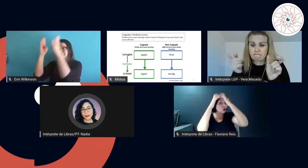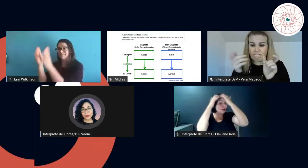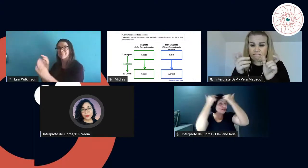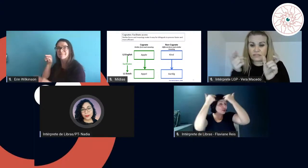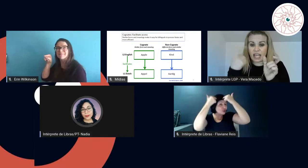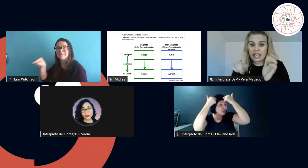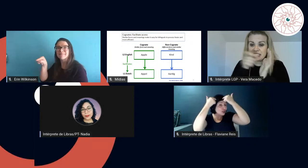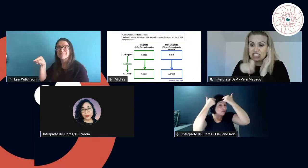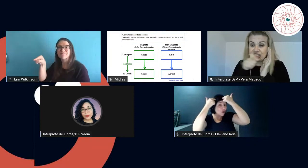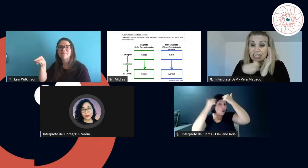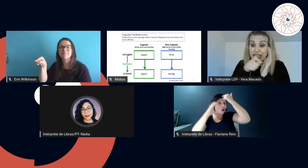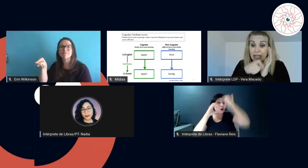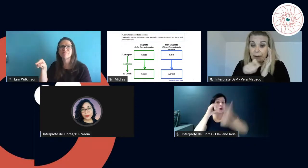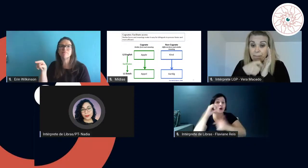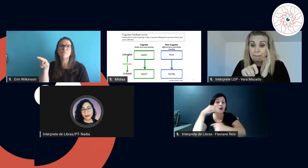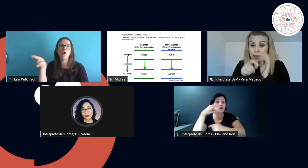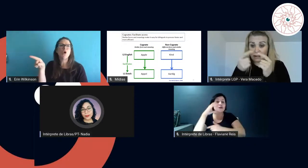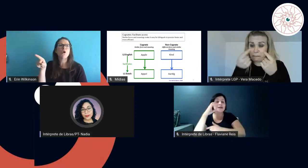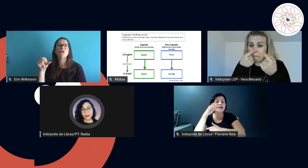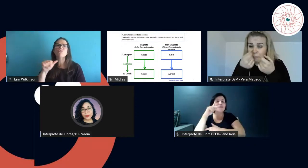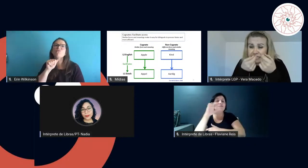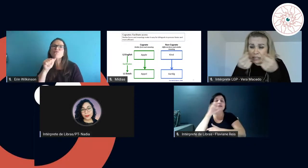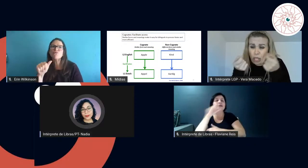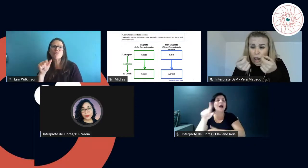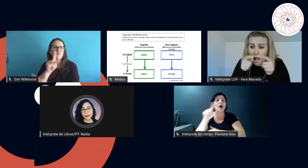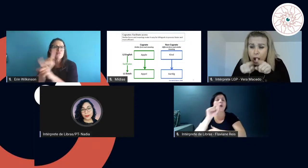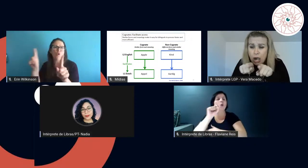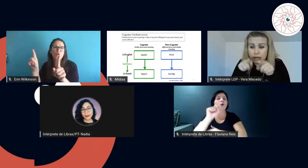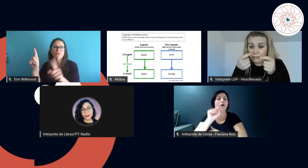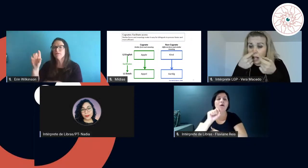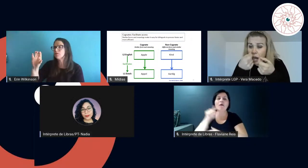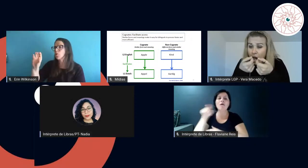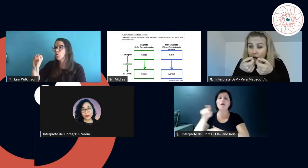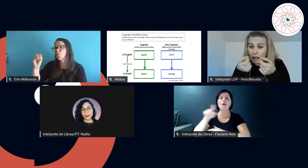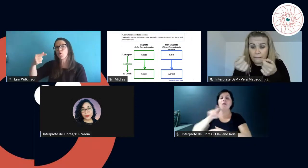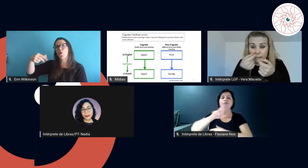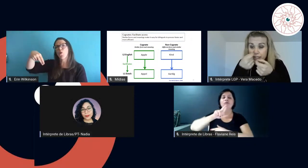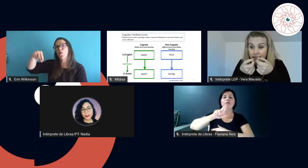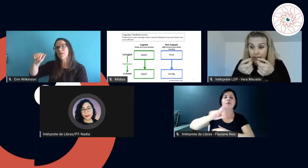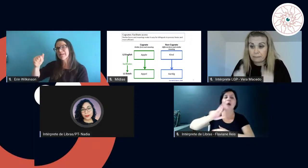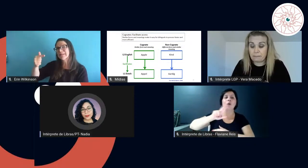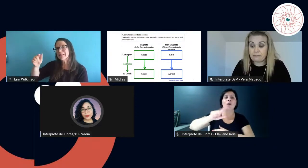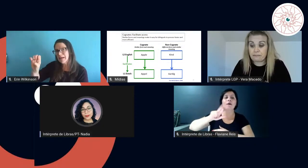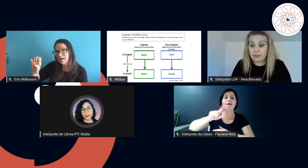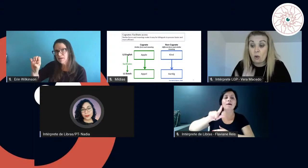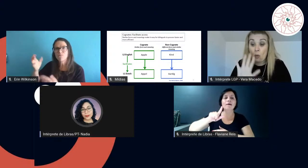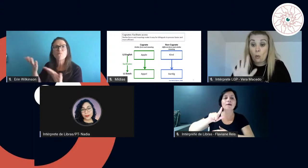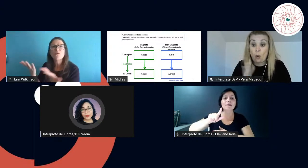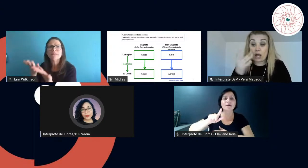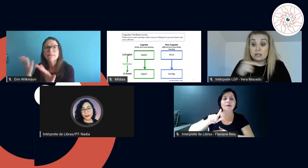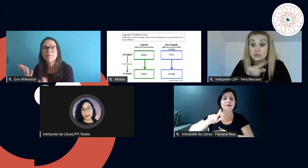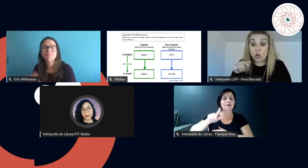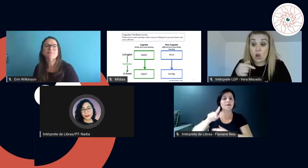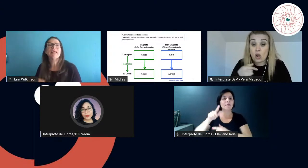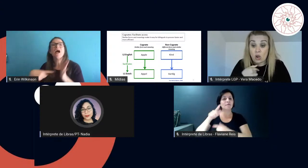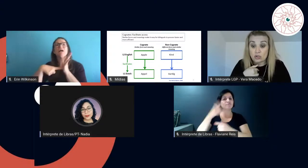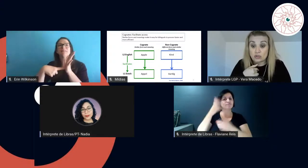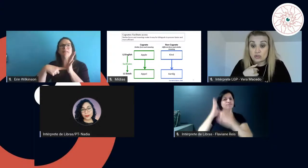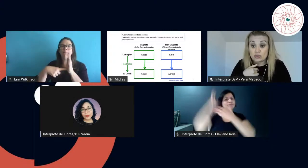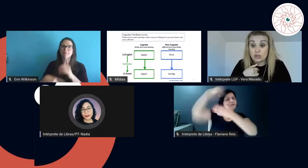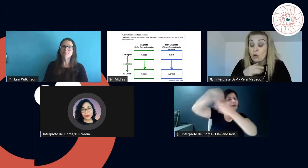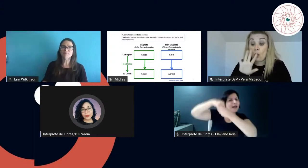tem escritas bem similares, bem bem parecidas. Então, quando um bilínguo ele se